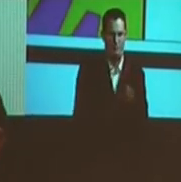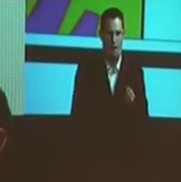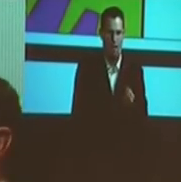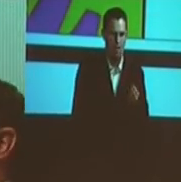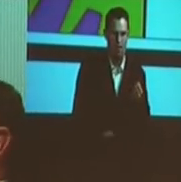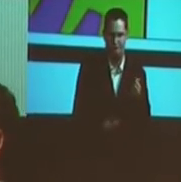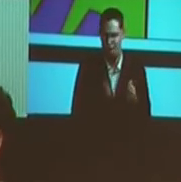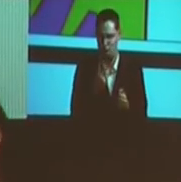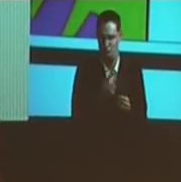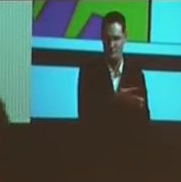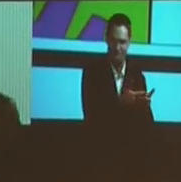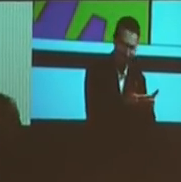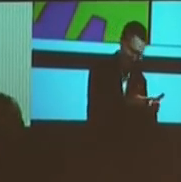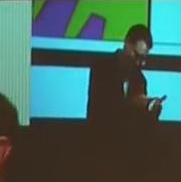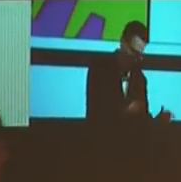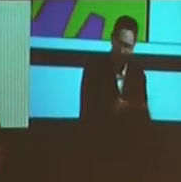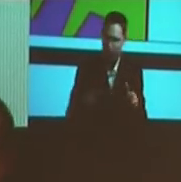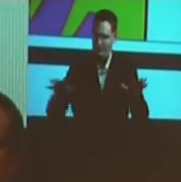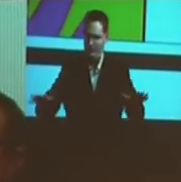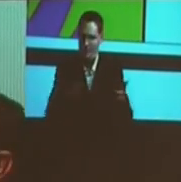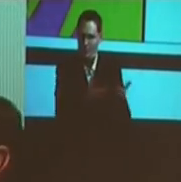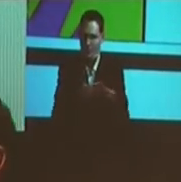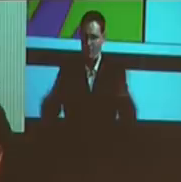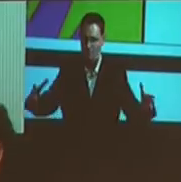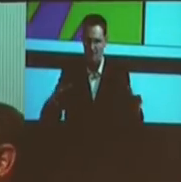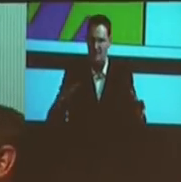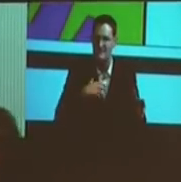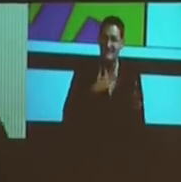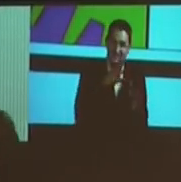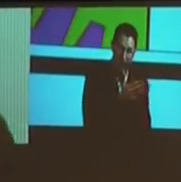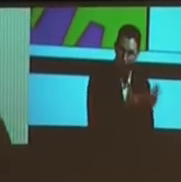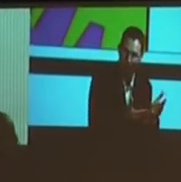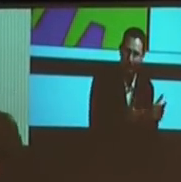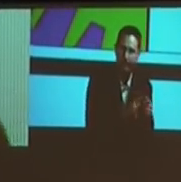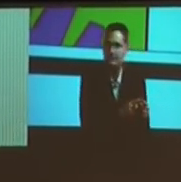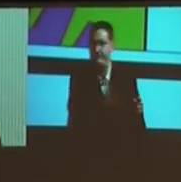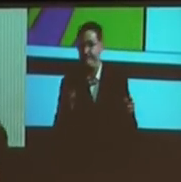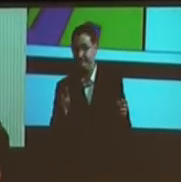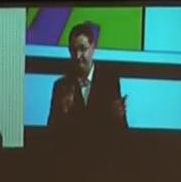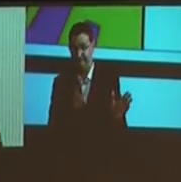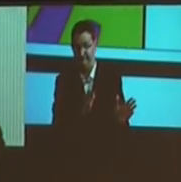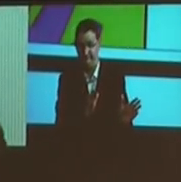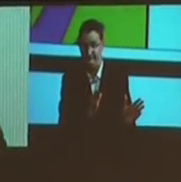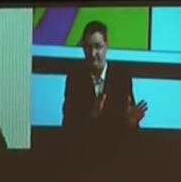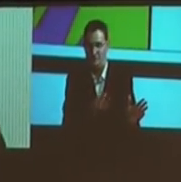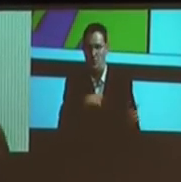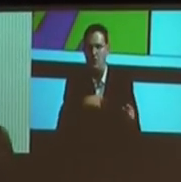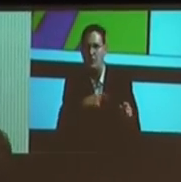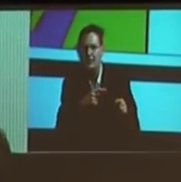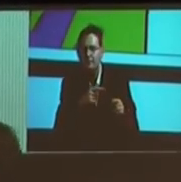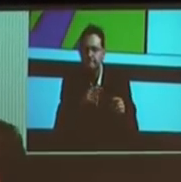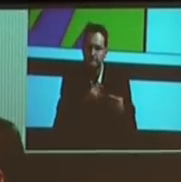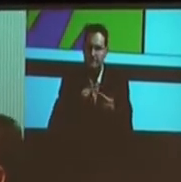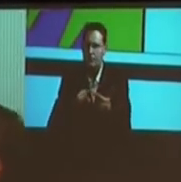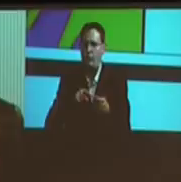ganz, ganz oben an. Das ist etwas, was wir viel, viel breiter einführen müssen. Darum müssen wir uns